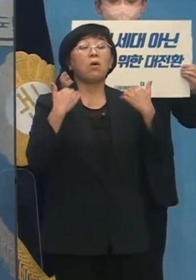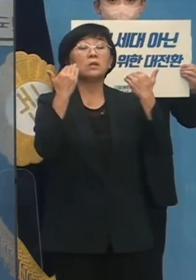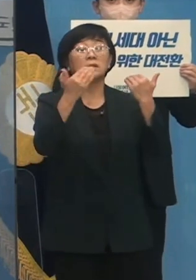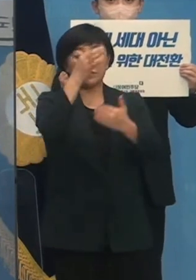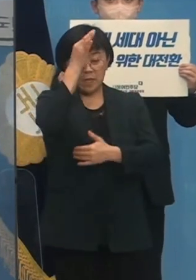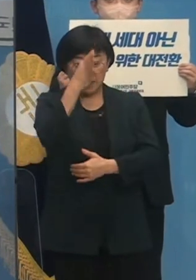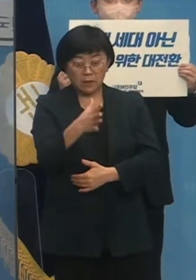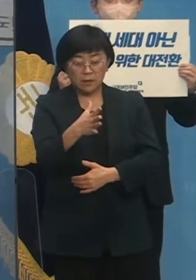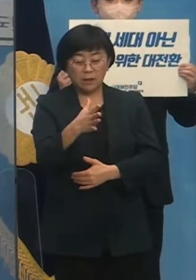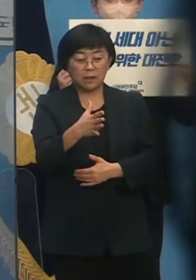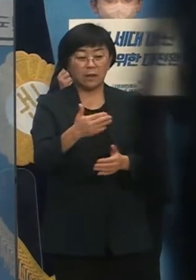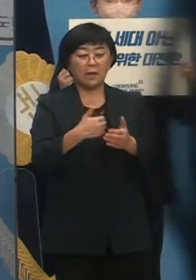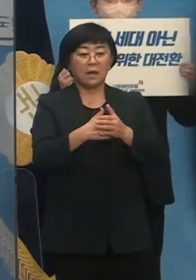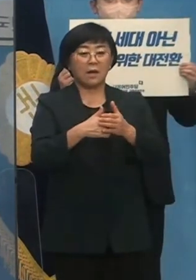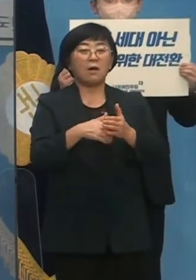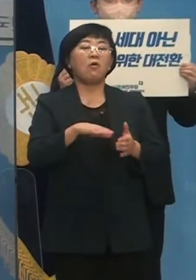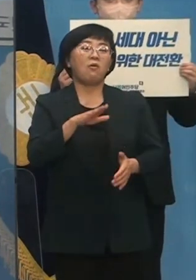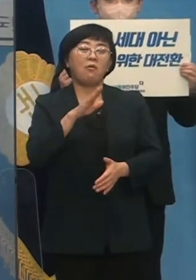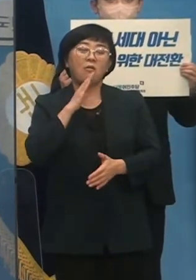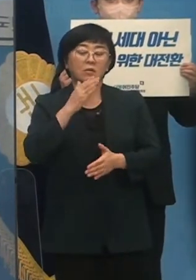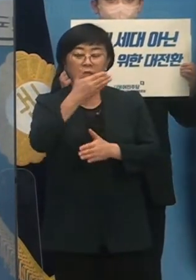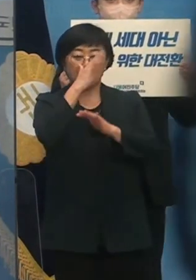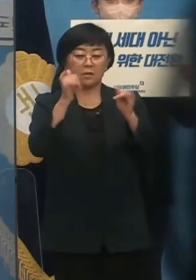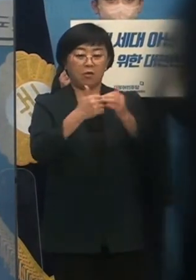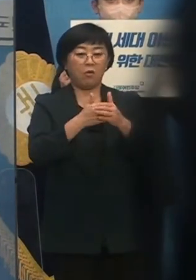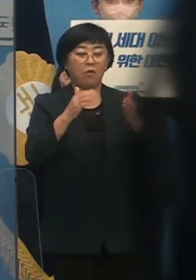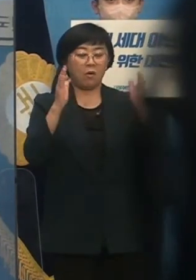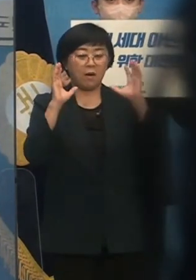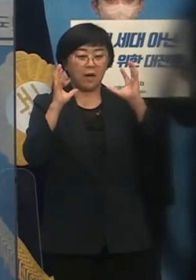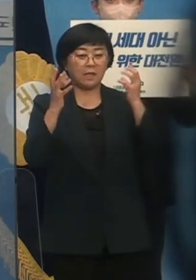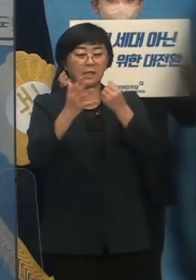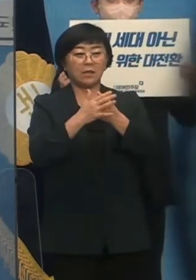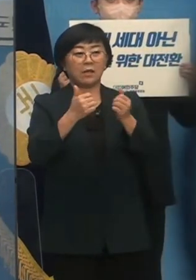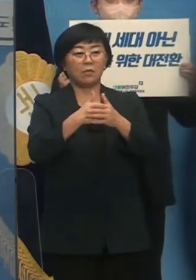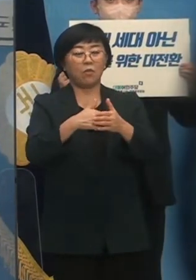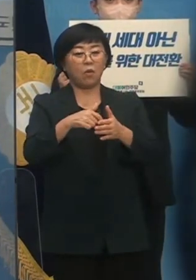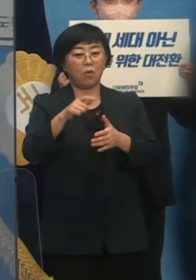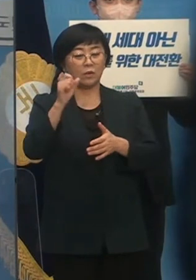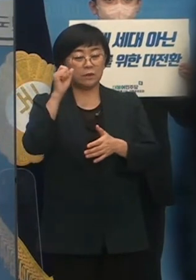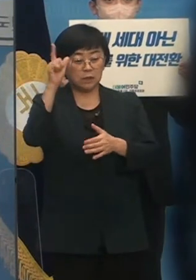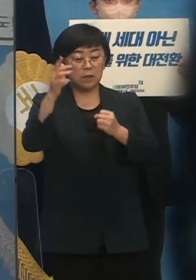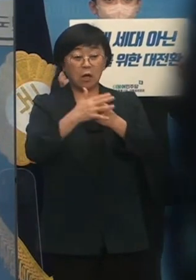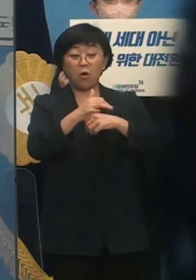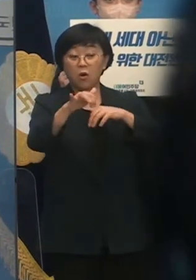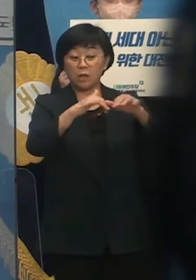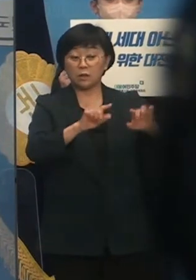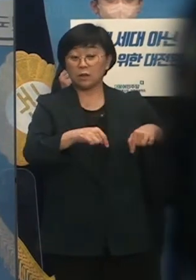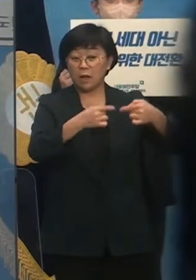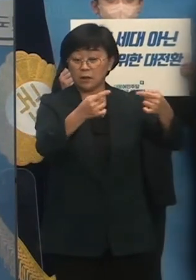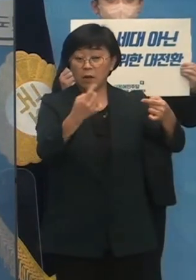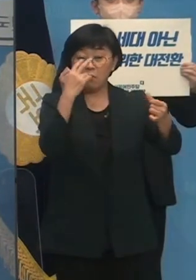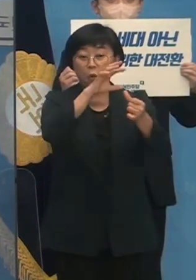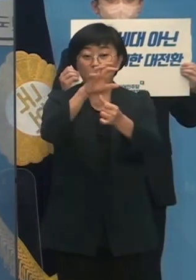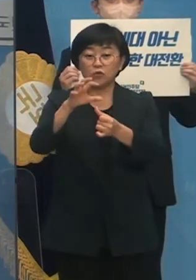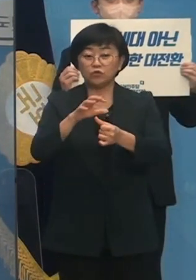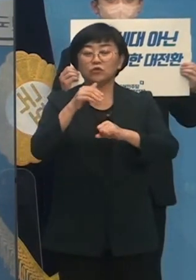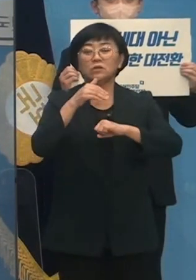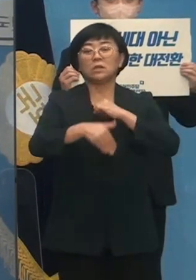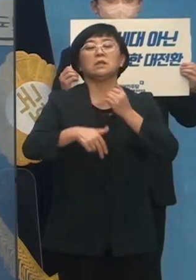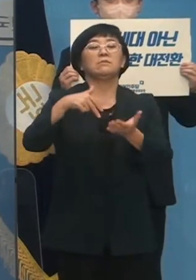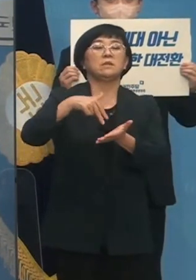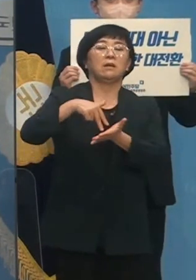미안하다, 아이들이 참 기특하다, 공부해야 할 학생들조차 거리로 나왔다라는 식의 보호주의적인